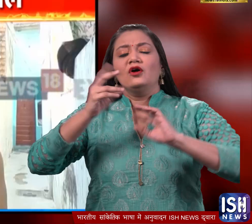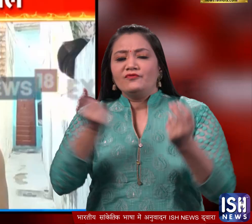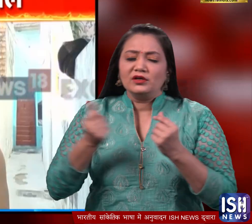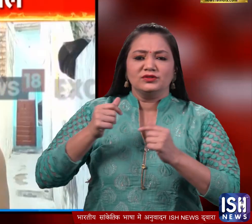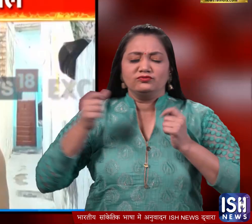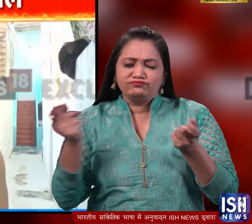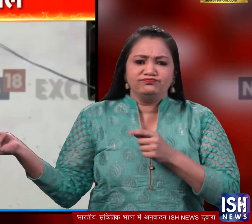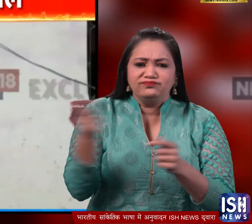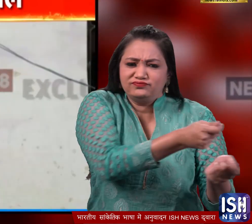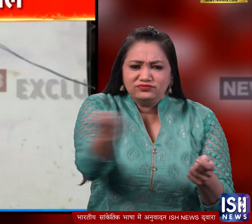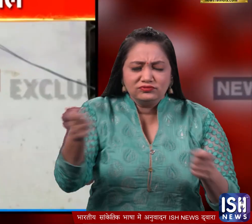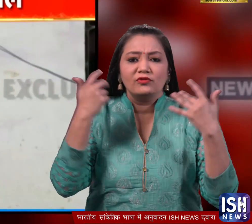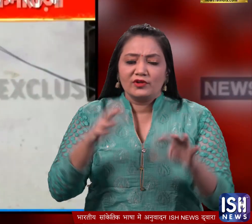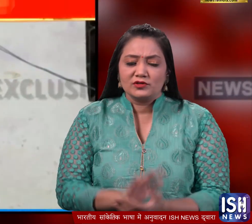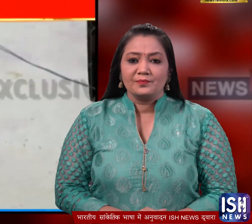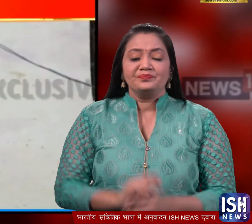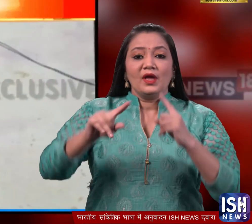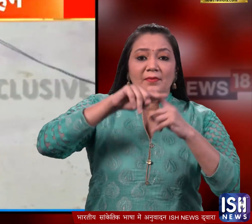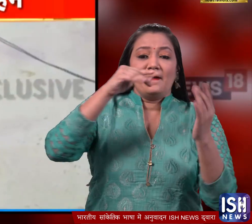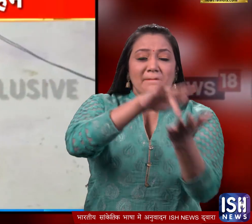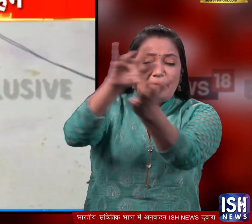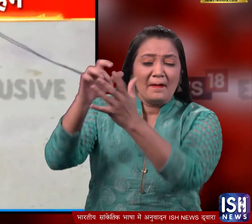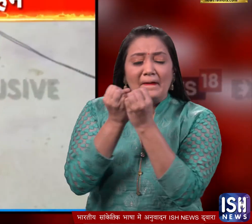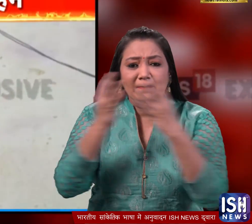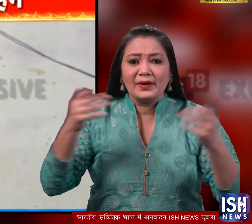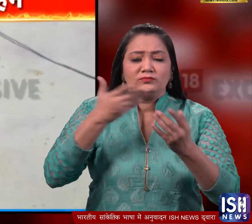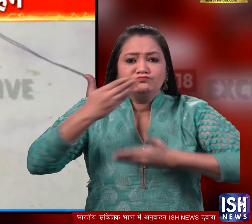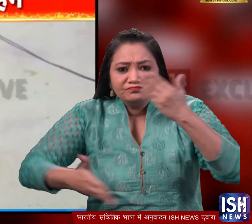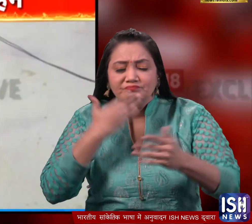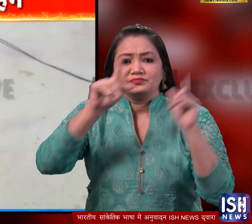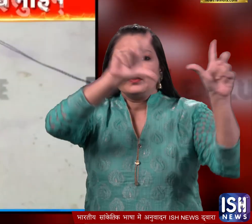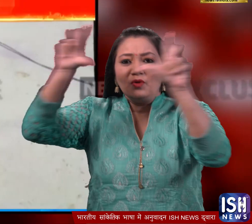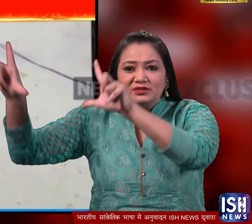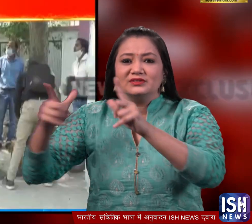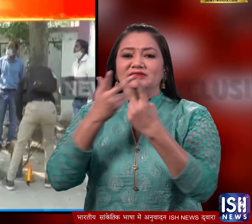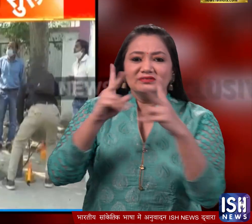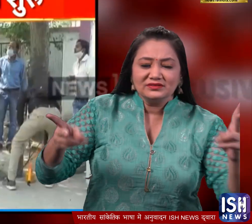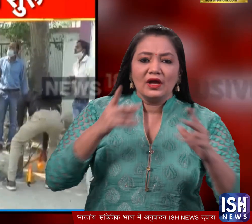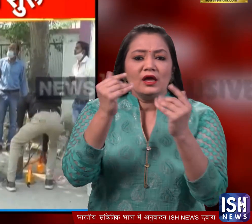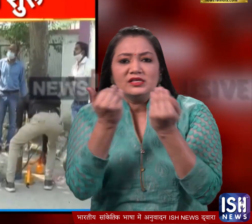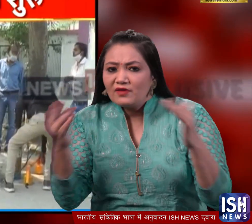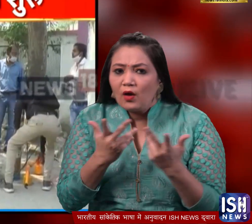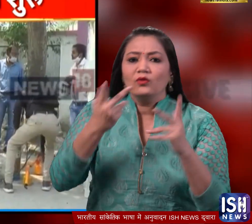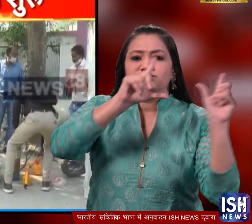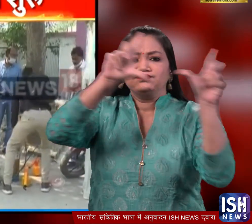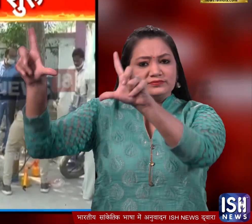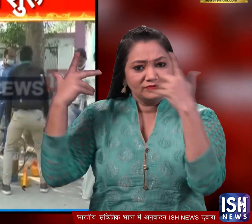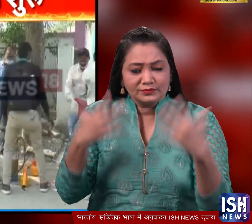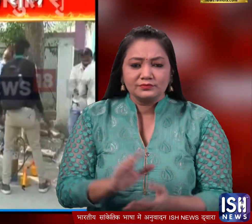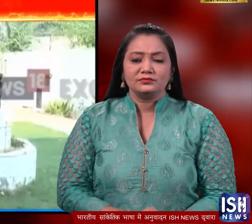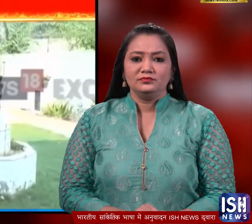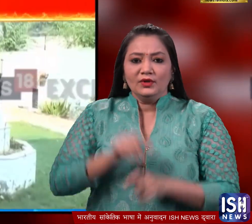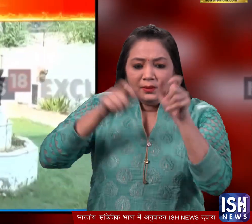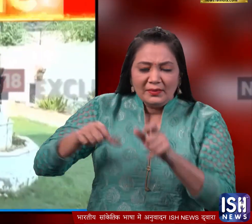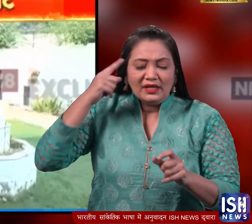तो तुरंत एक्टिव हुआ। यही नहीं, जगह जगह जीका वायरस से बचने के उपाय बताने वाले पोस्टर लगने लगे। प्रशासन की मुस्तैदी के बाद जब